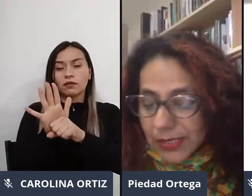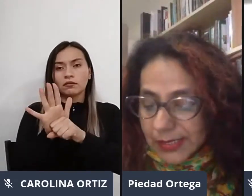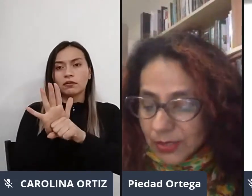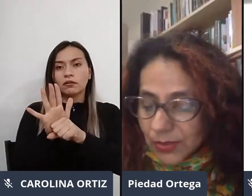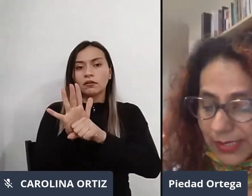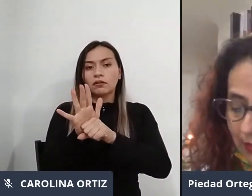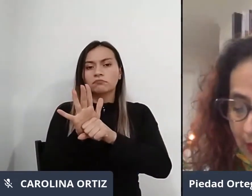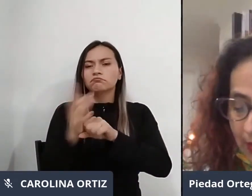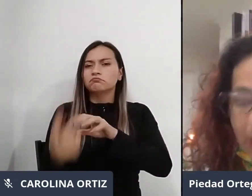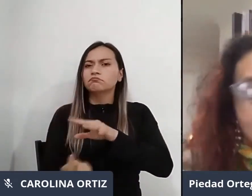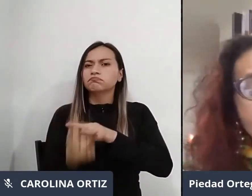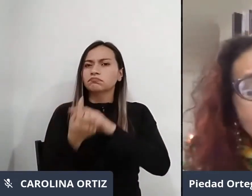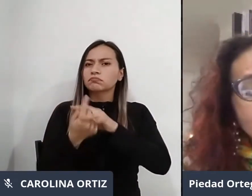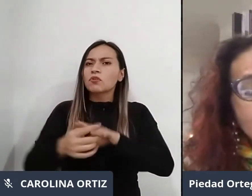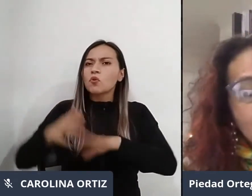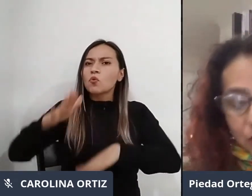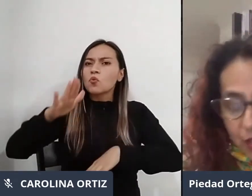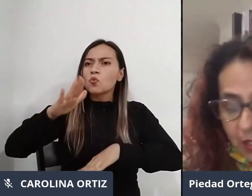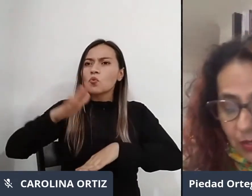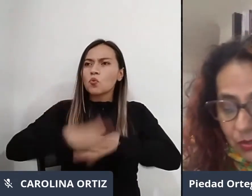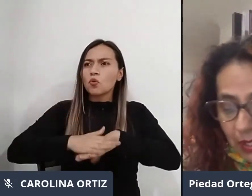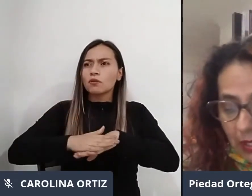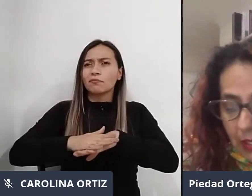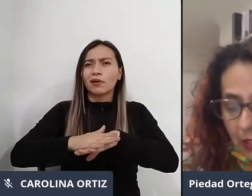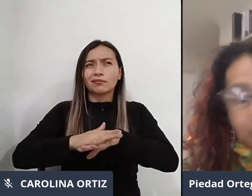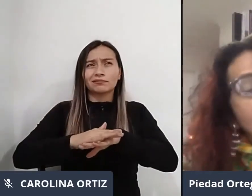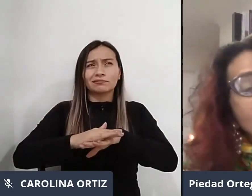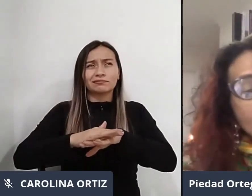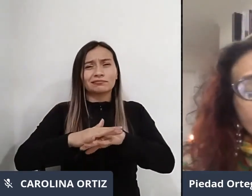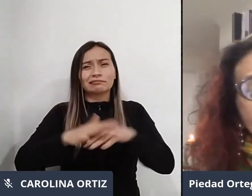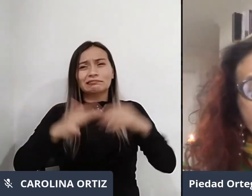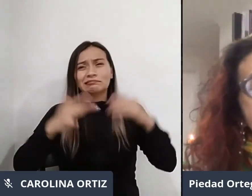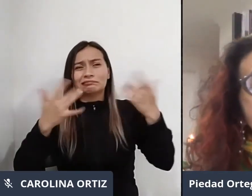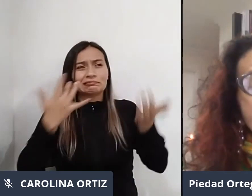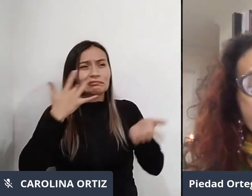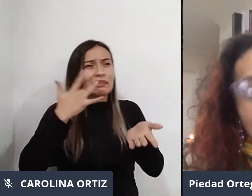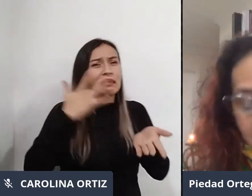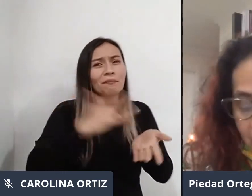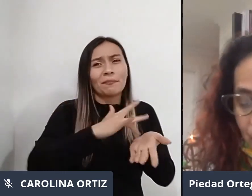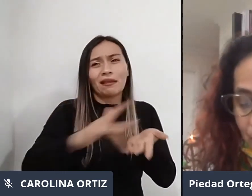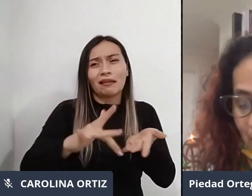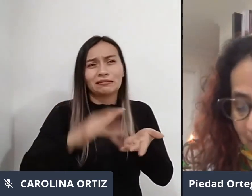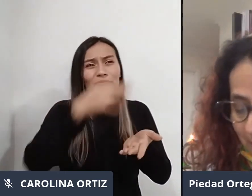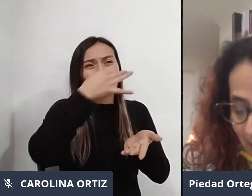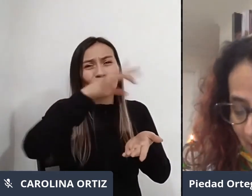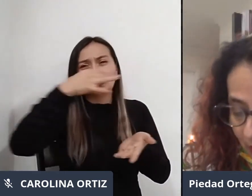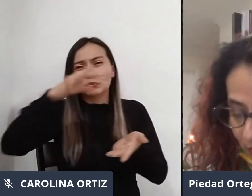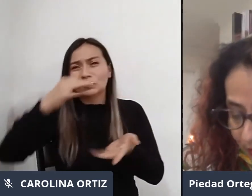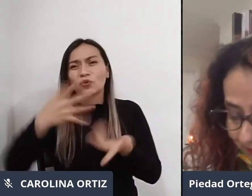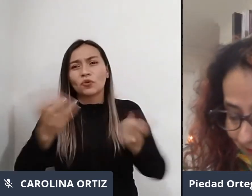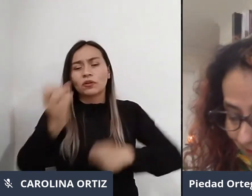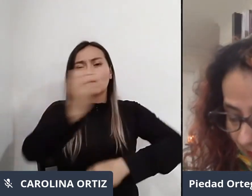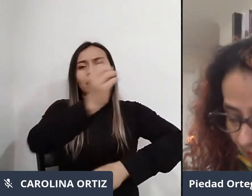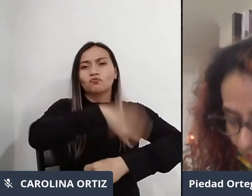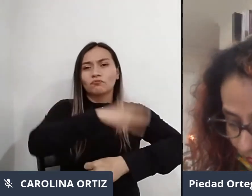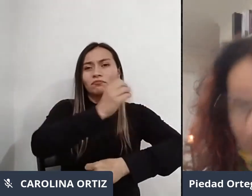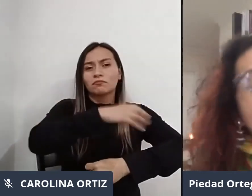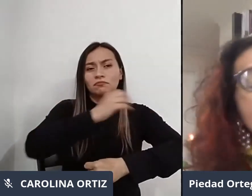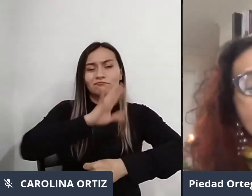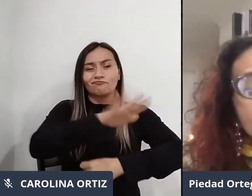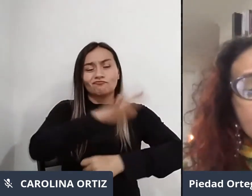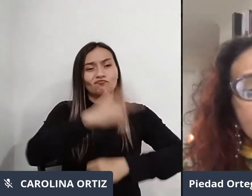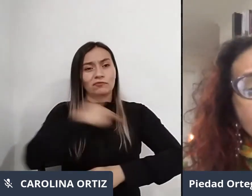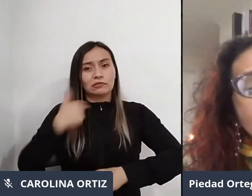malas condiciones higiénicas en los mercados chinos y por los extraños hábitos alimentarios. Y